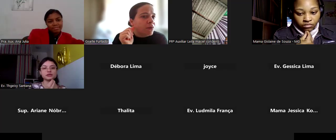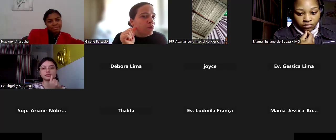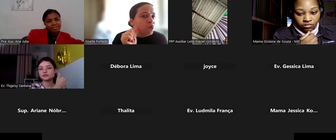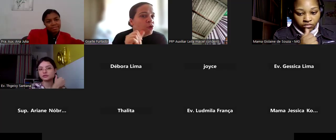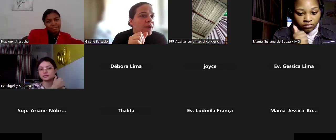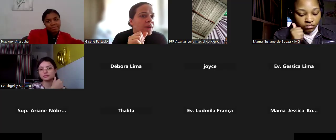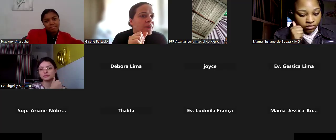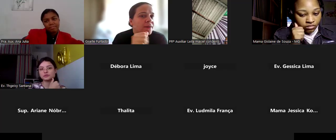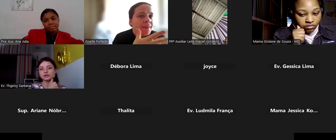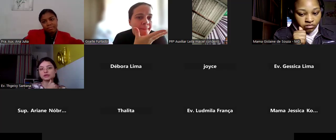mulher.